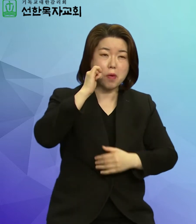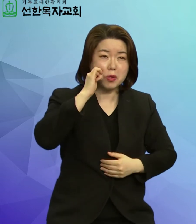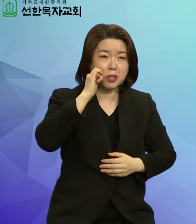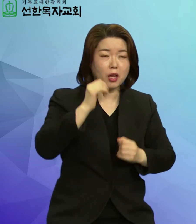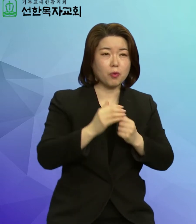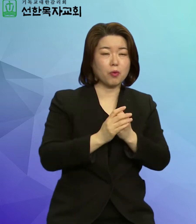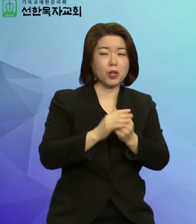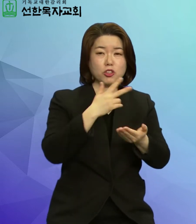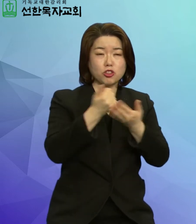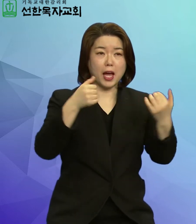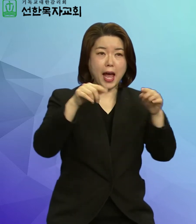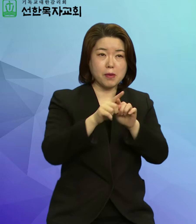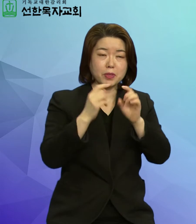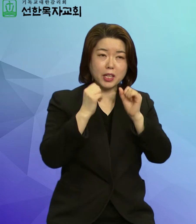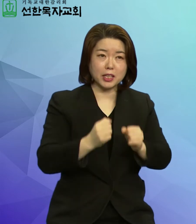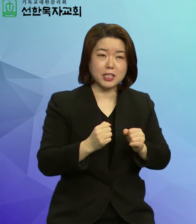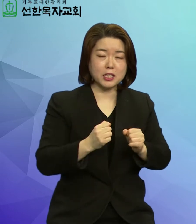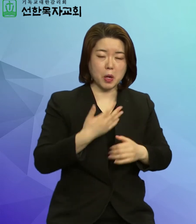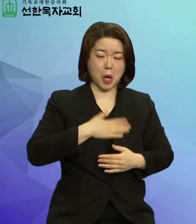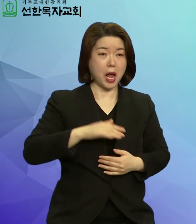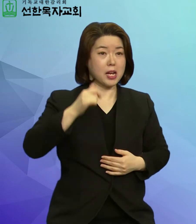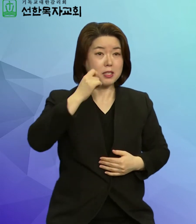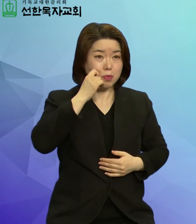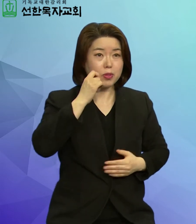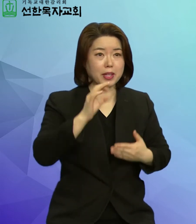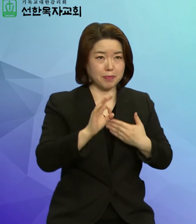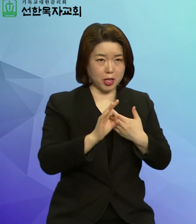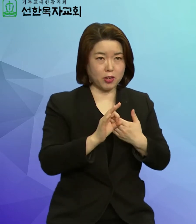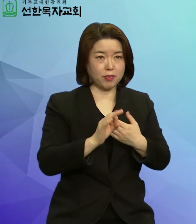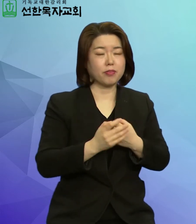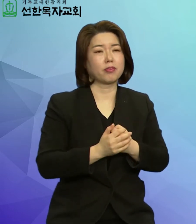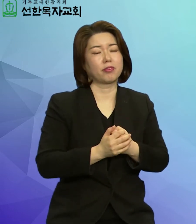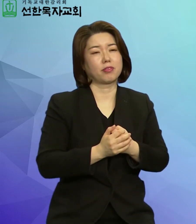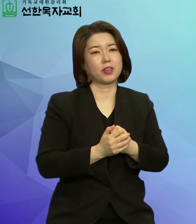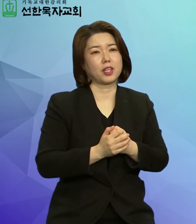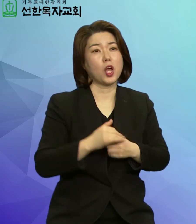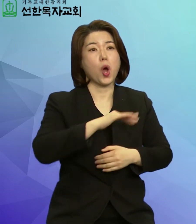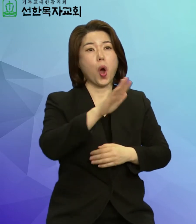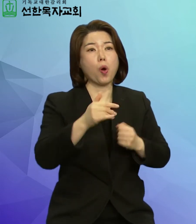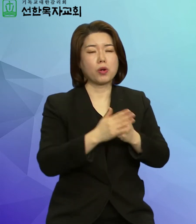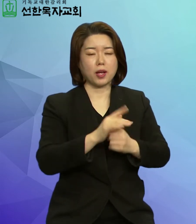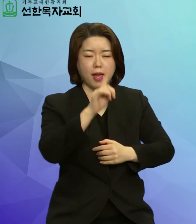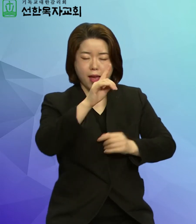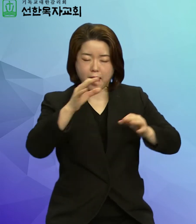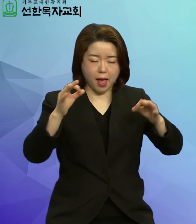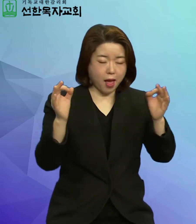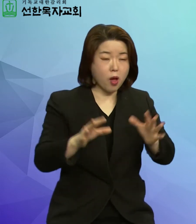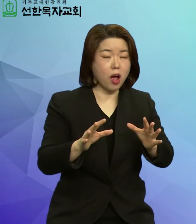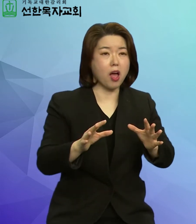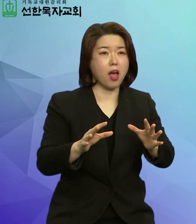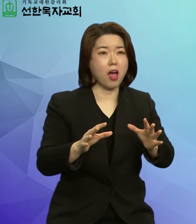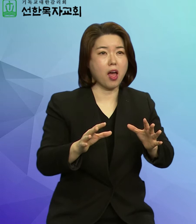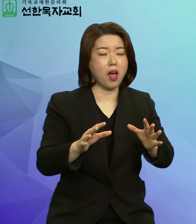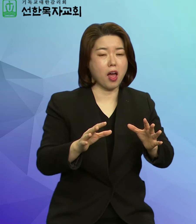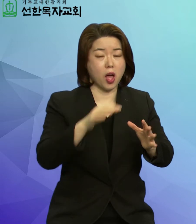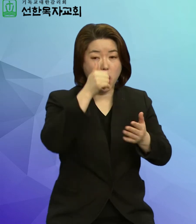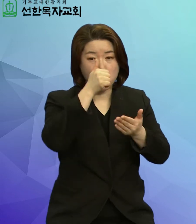보지 못하고 주님이 함께 계시는 것을 알지 못하면 그러면 우리는